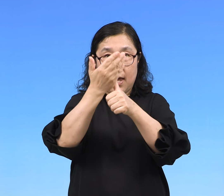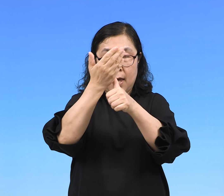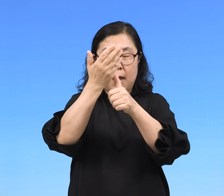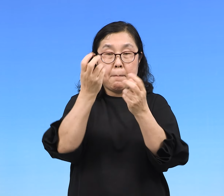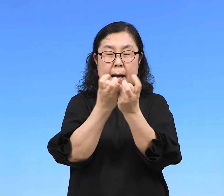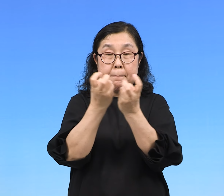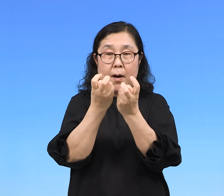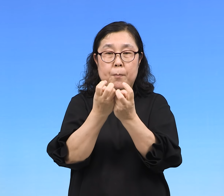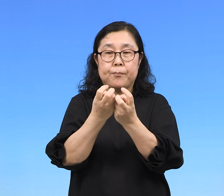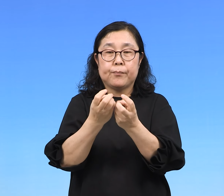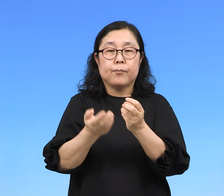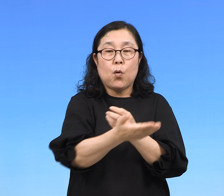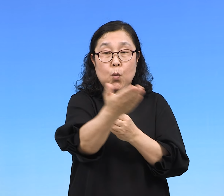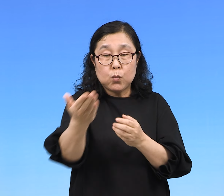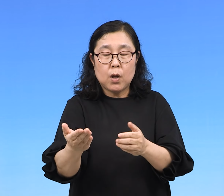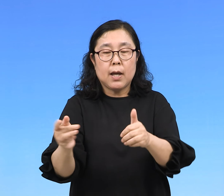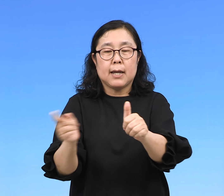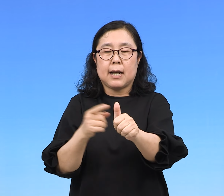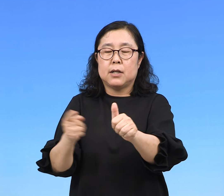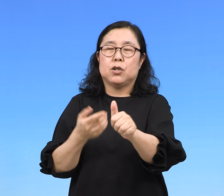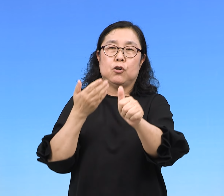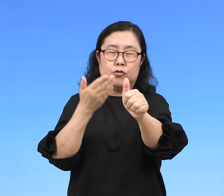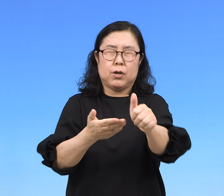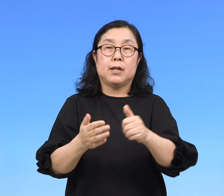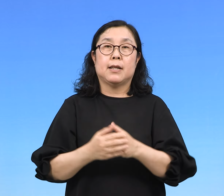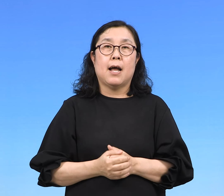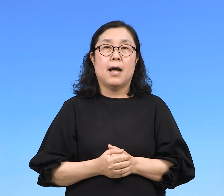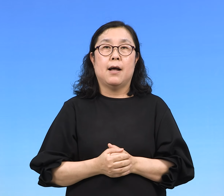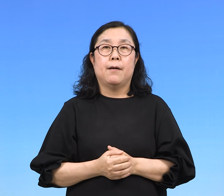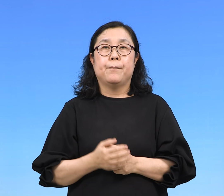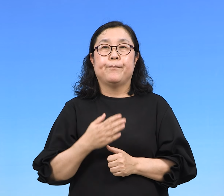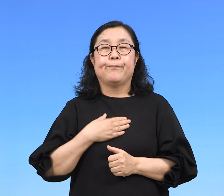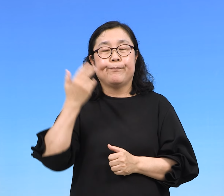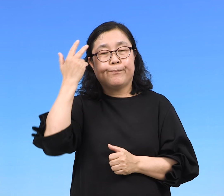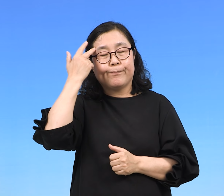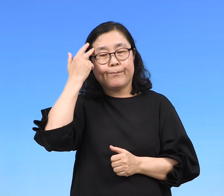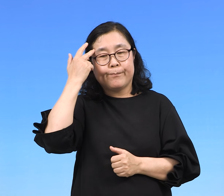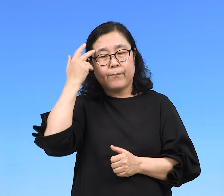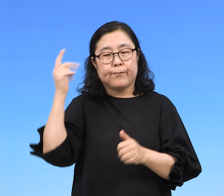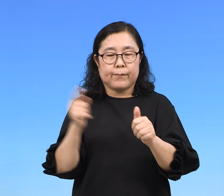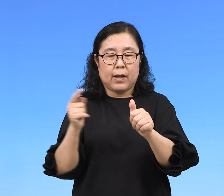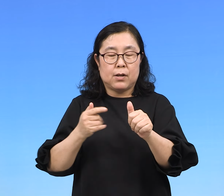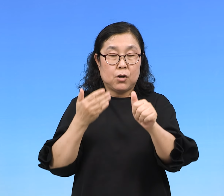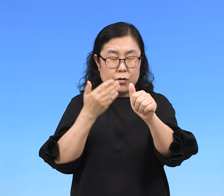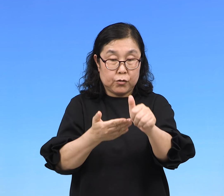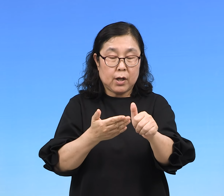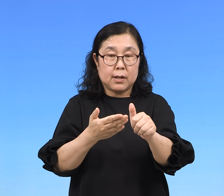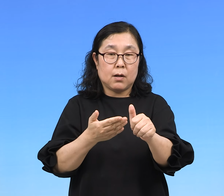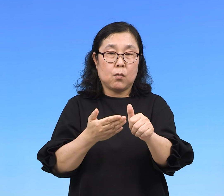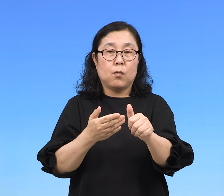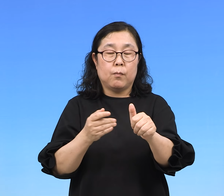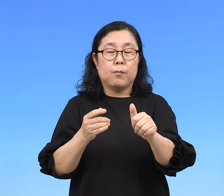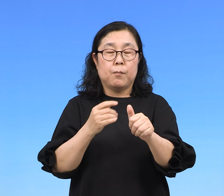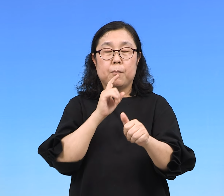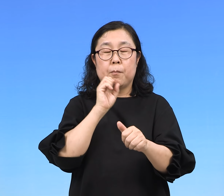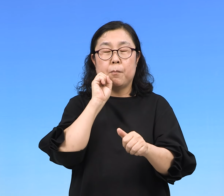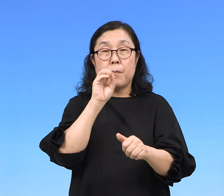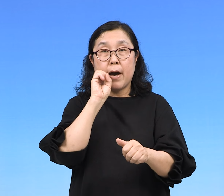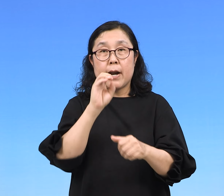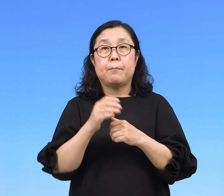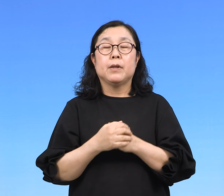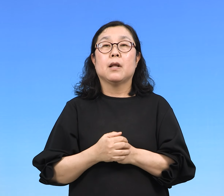다 전수해 주겠다고, 모든 내가 갖고 있는 지식을 다 전수해 주겠다고 이런 이야기를 종종